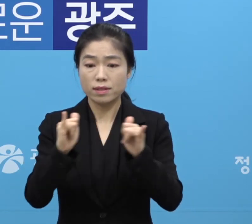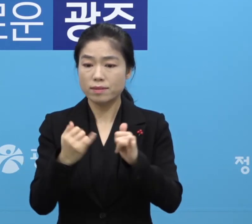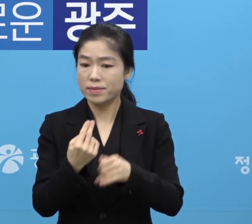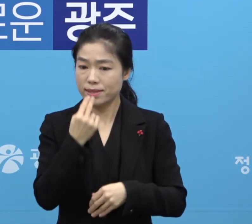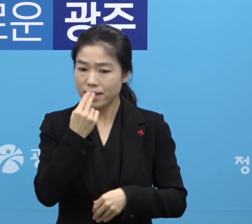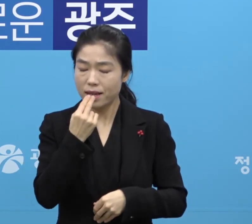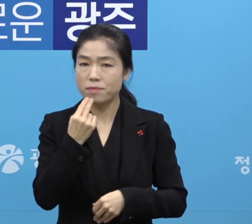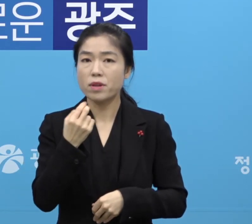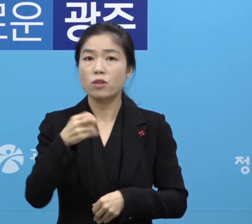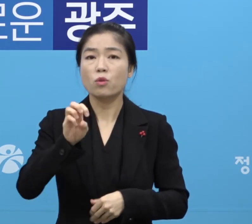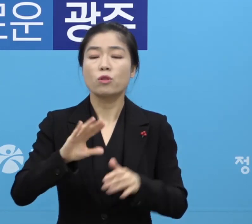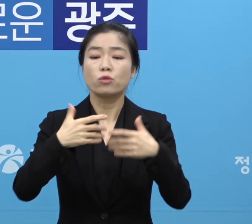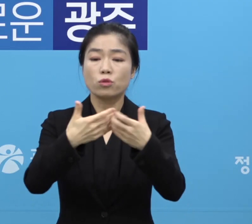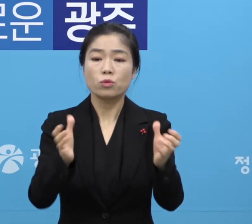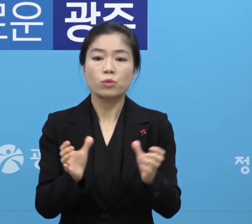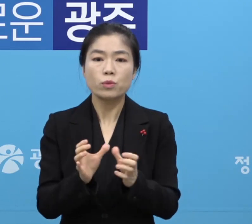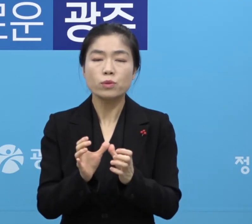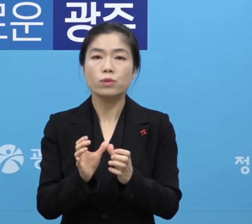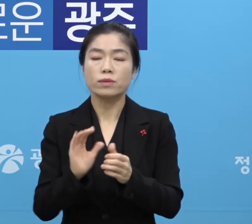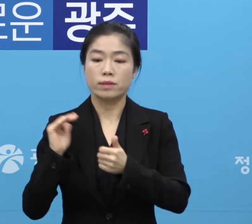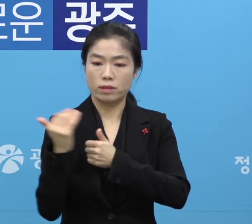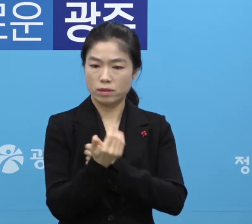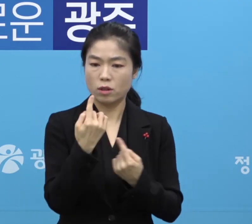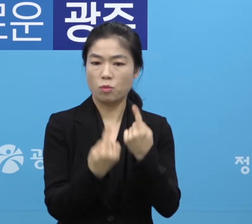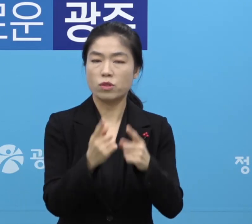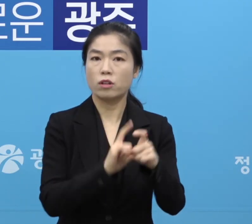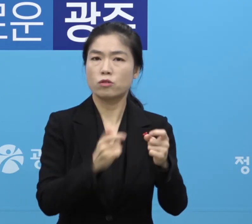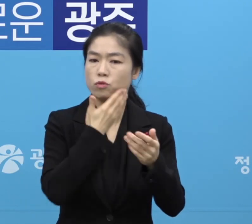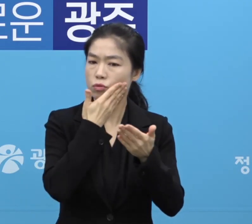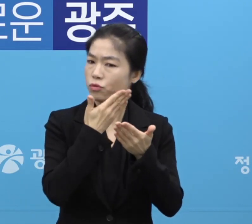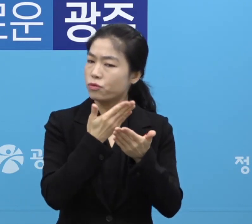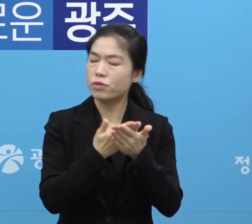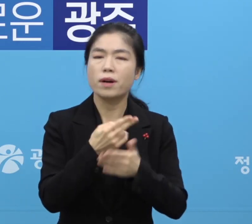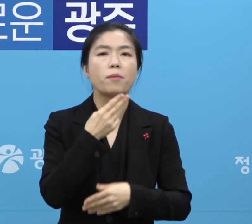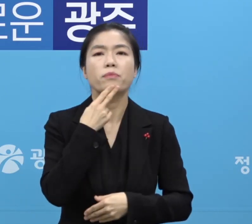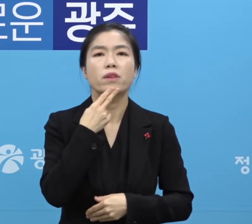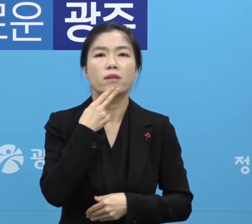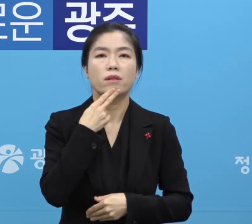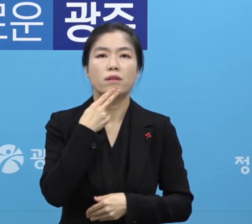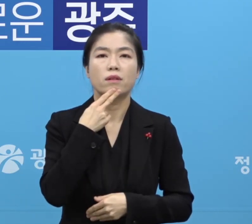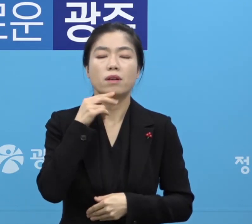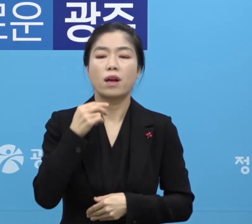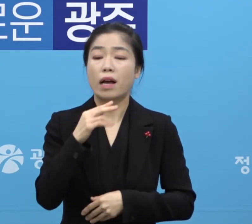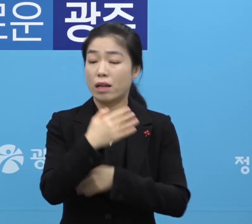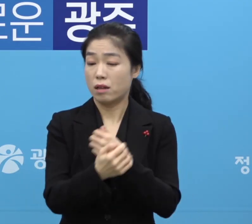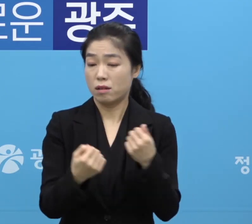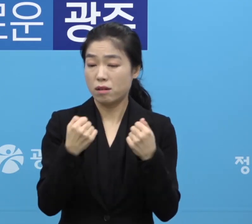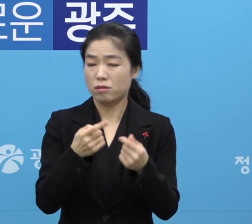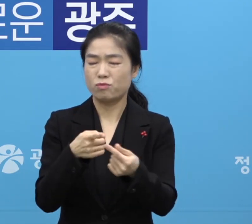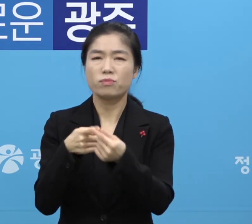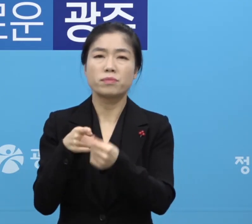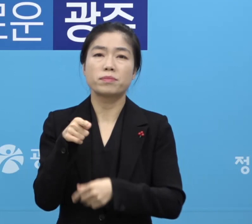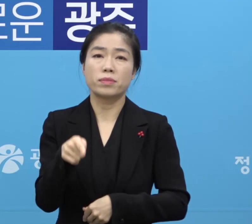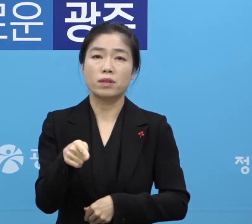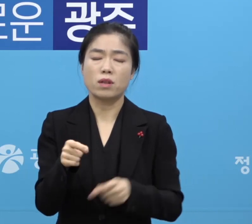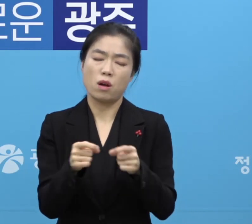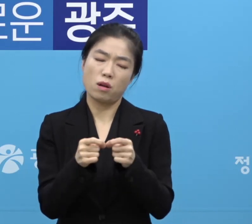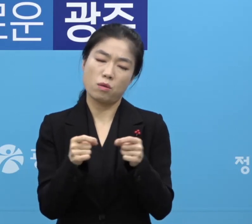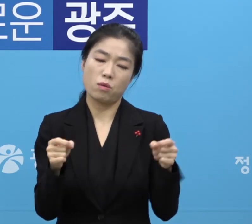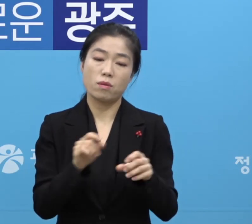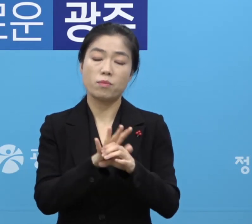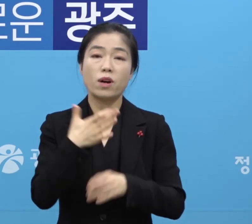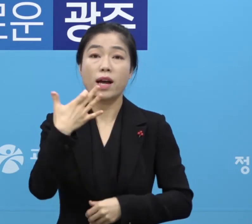생명과 광주 공동체를 지키는 것보다 더 중요한 일은 없습니다. 장기간 계속되는